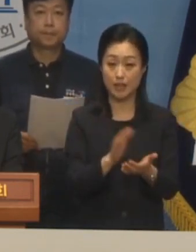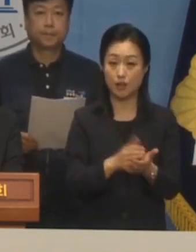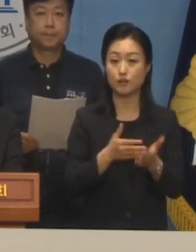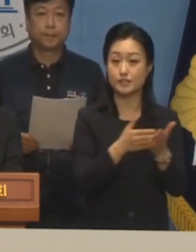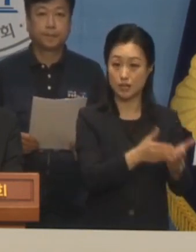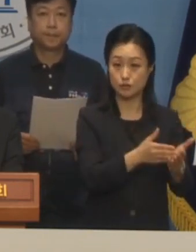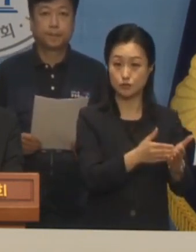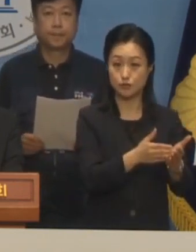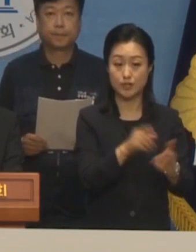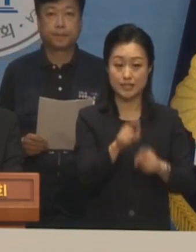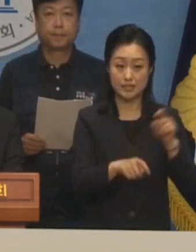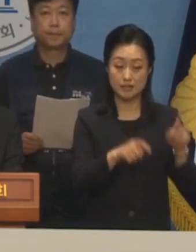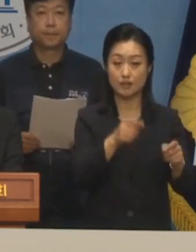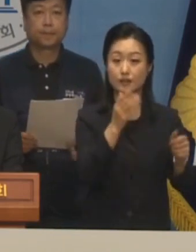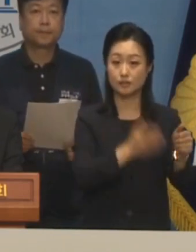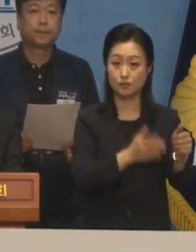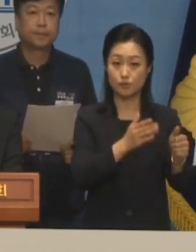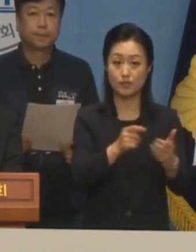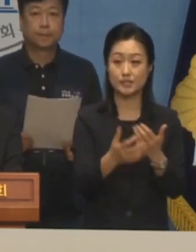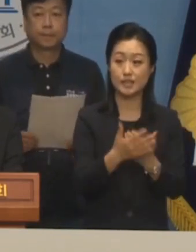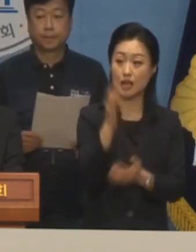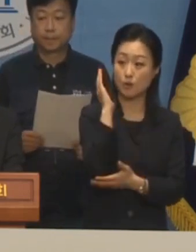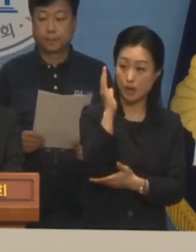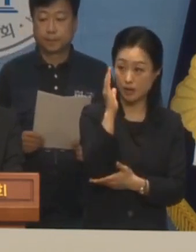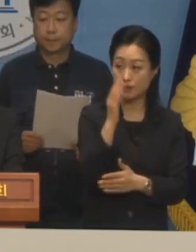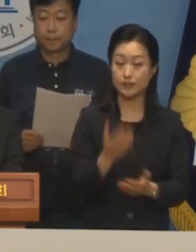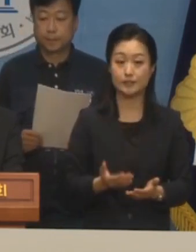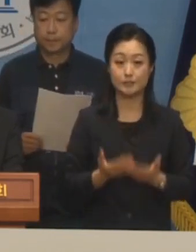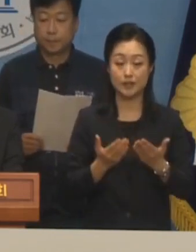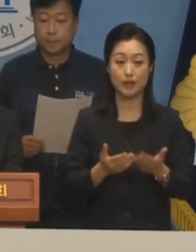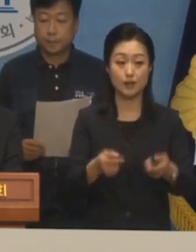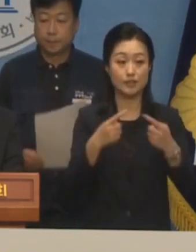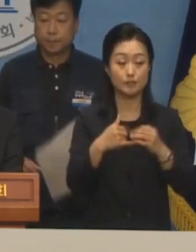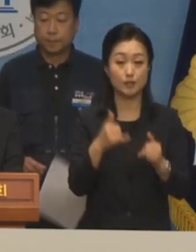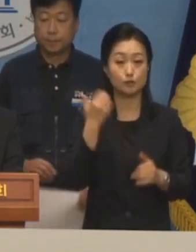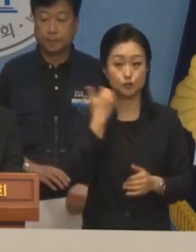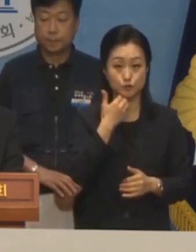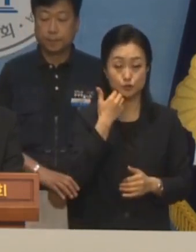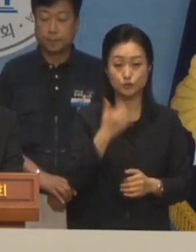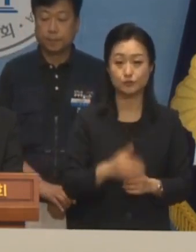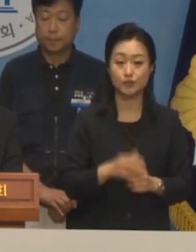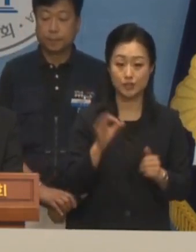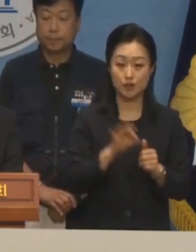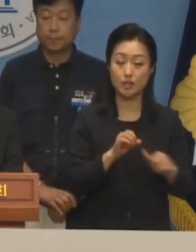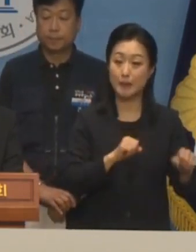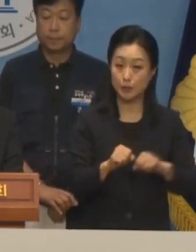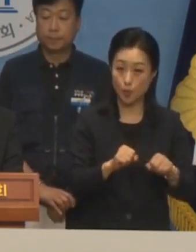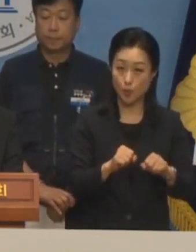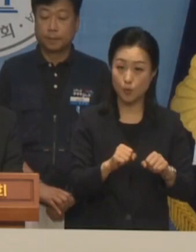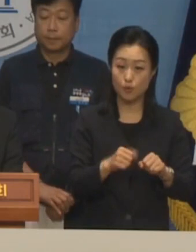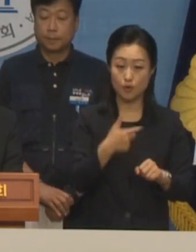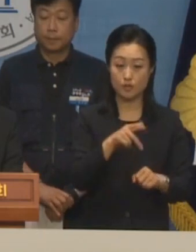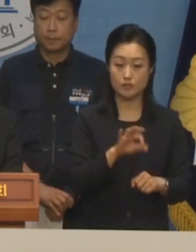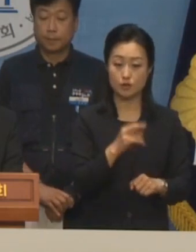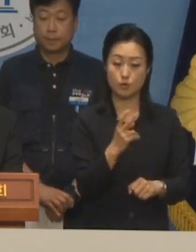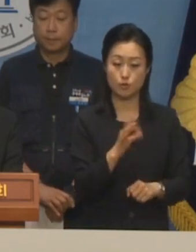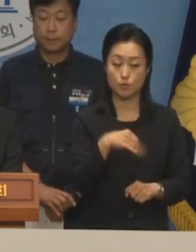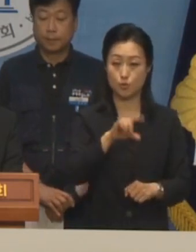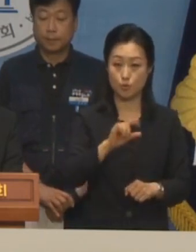및 개혁 이행을 촉구하는 기자회견이고요. 오늘 참여하신 분들은 연금행동